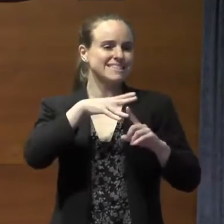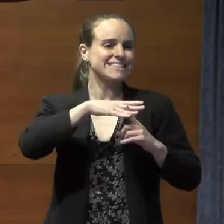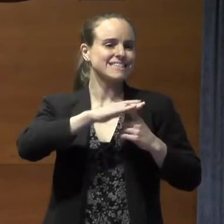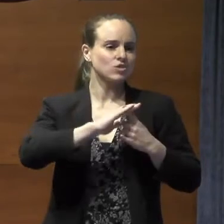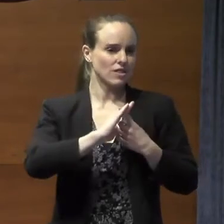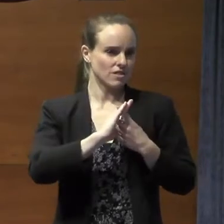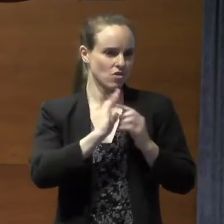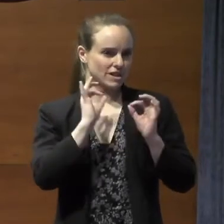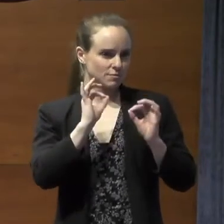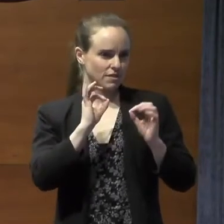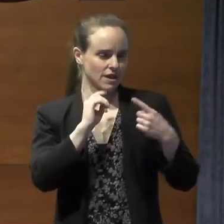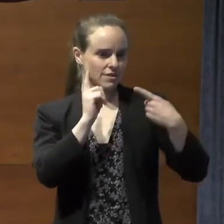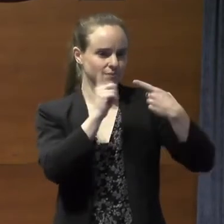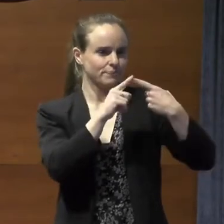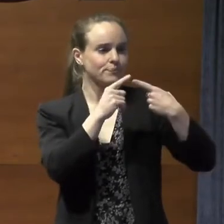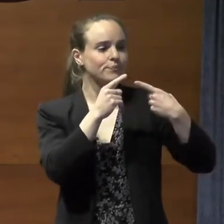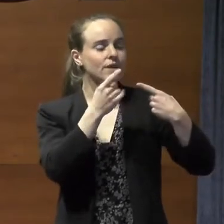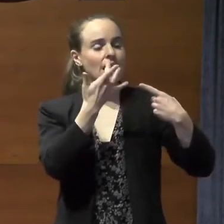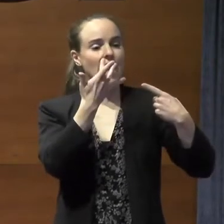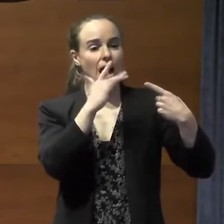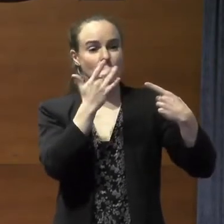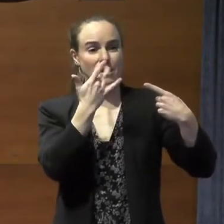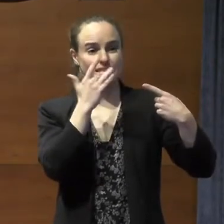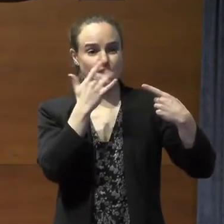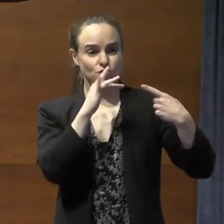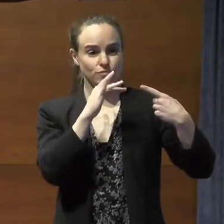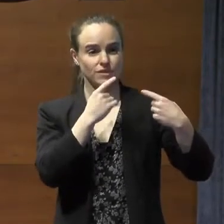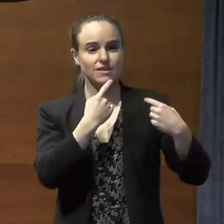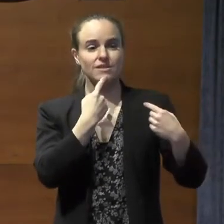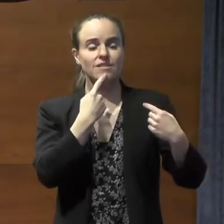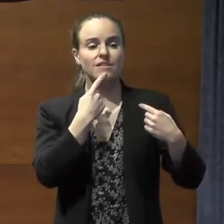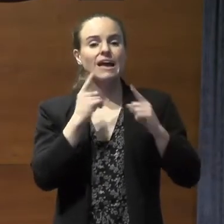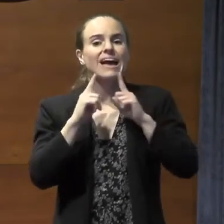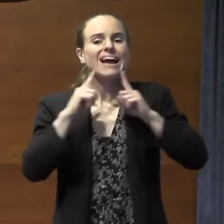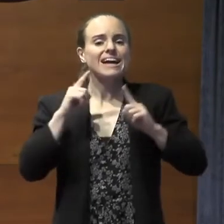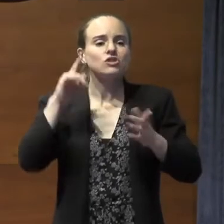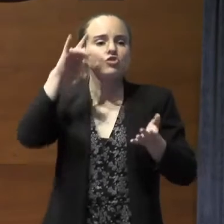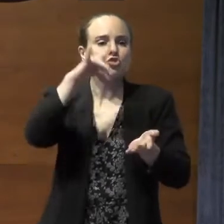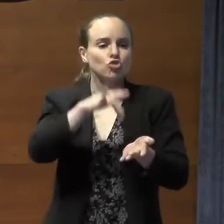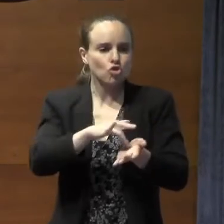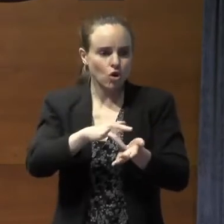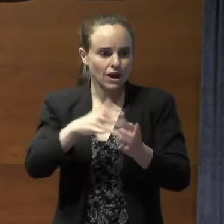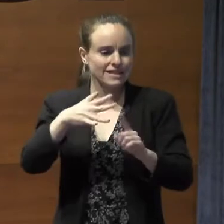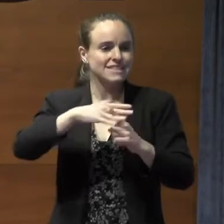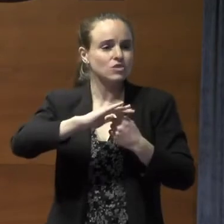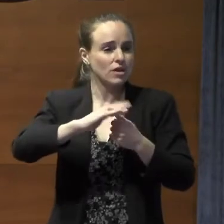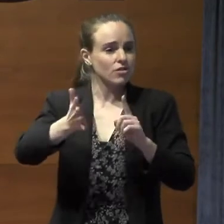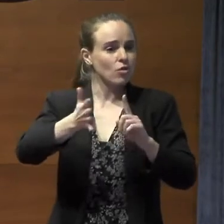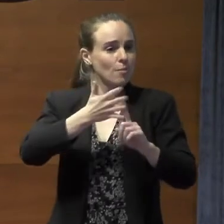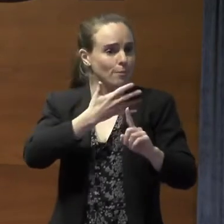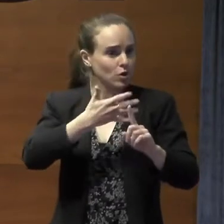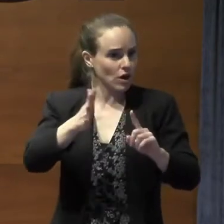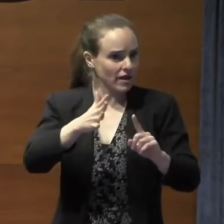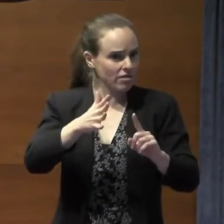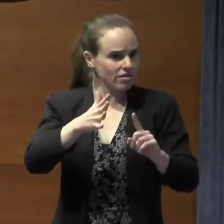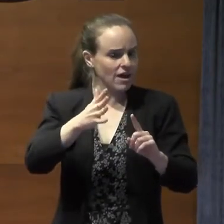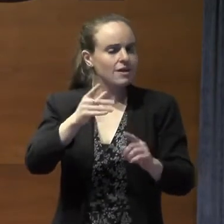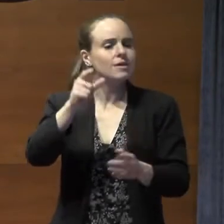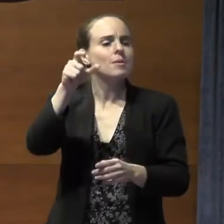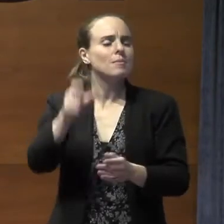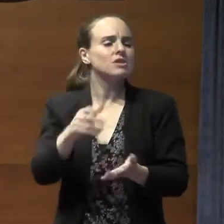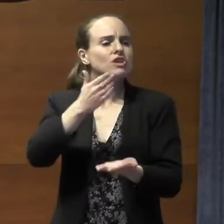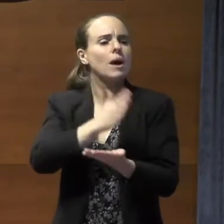situaciones concretas. En amarillo, la frecuencia con que la intérprete ha trabajado con